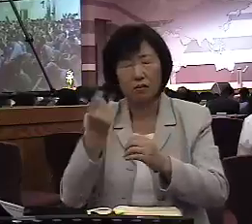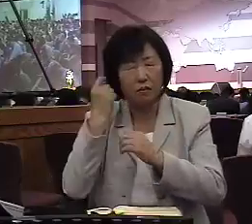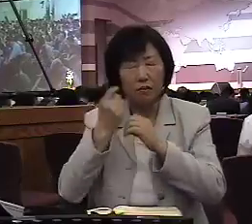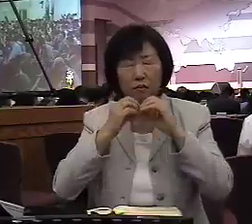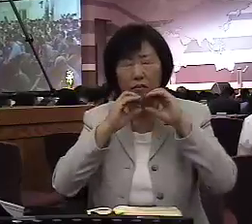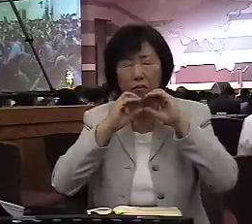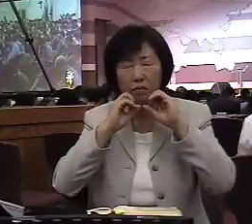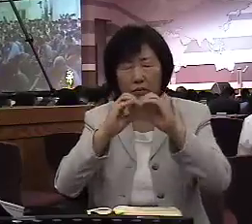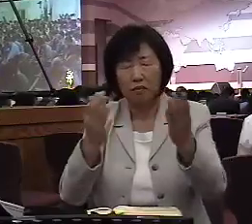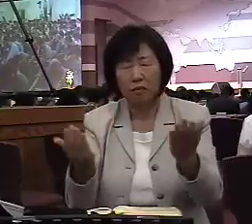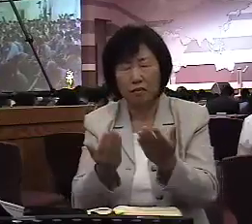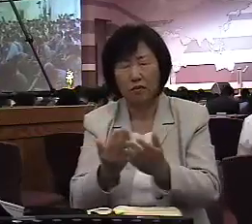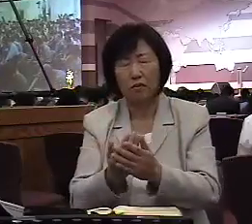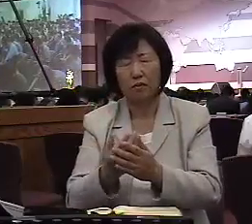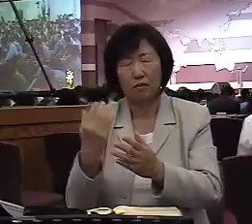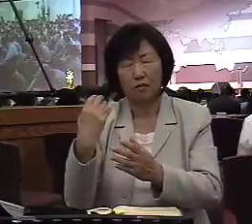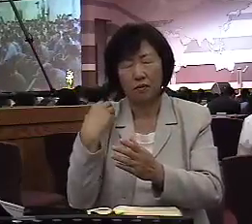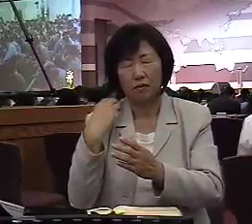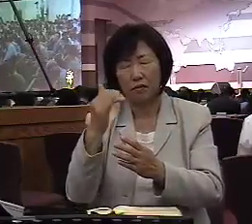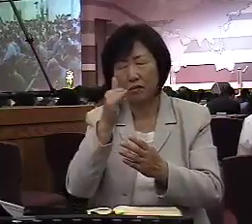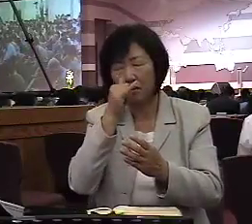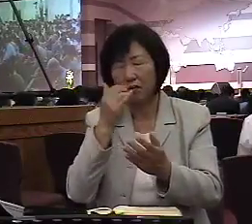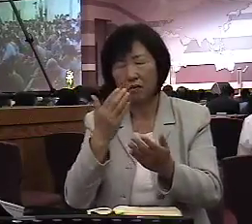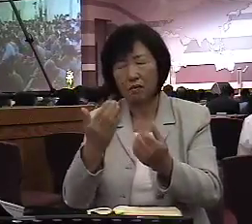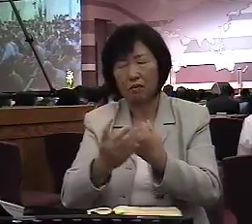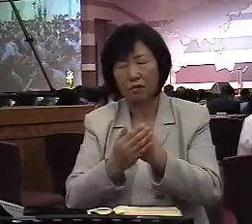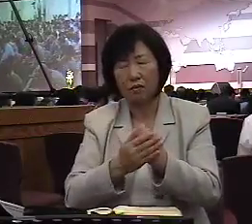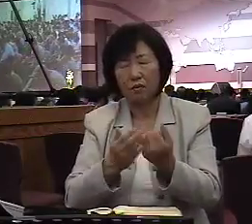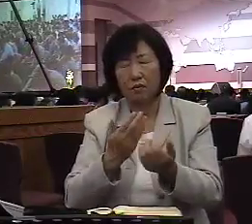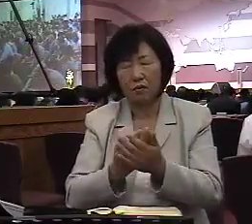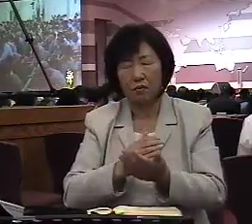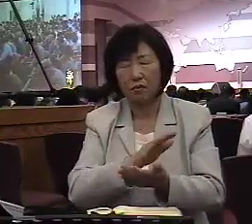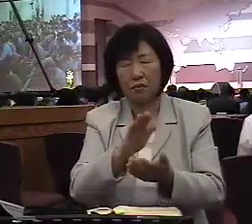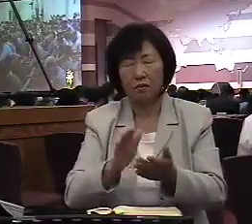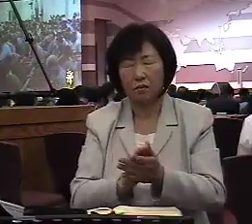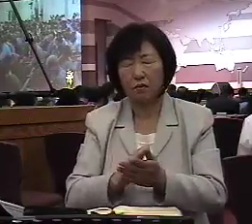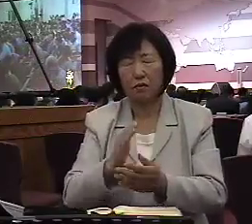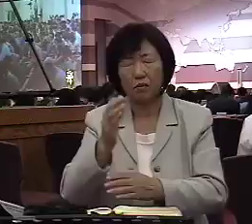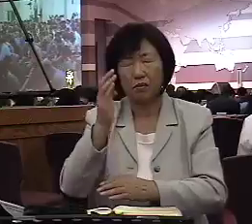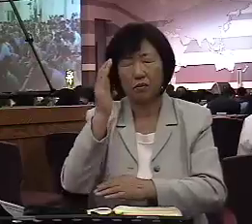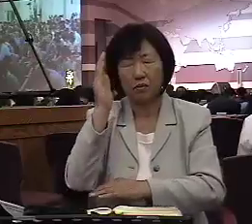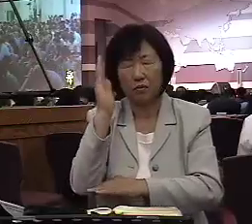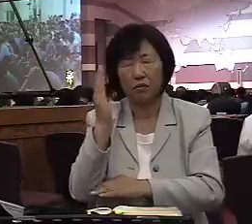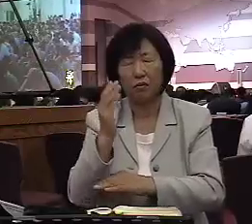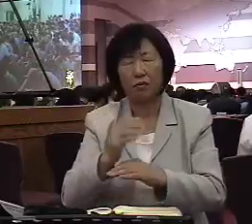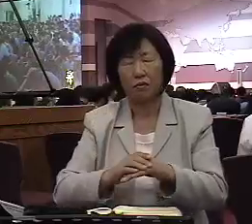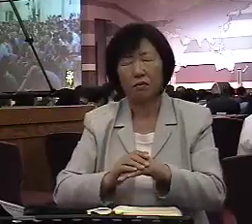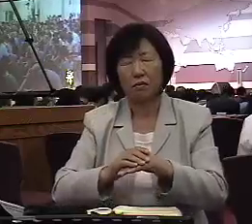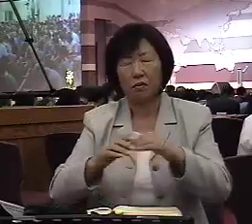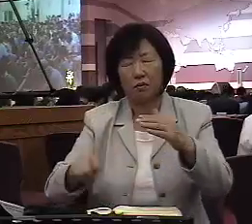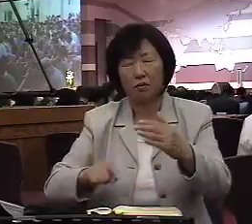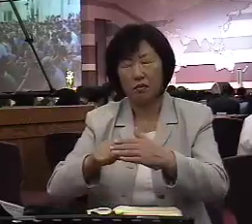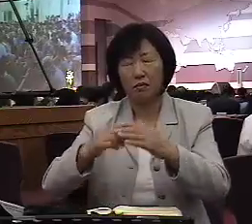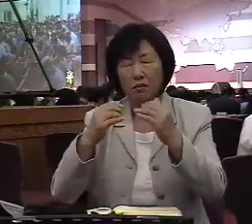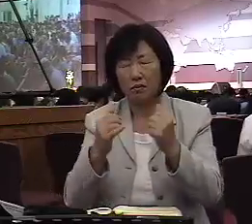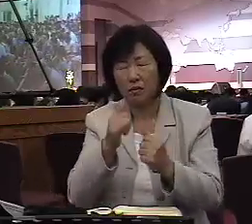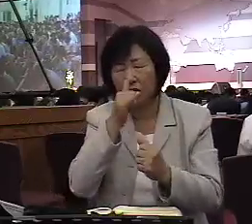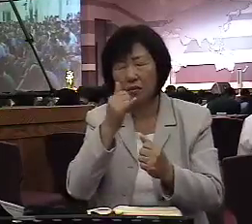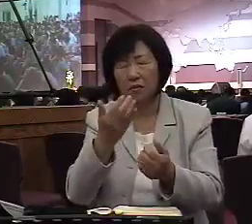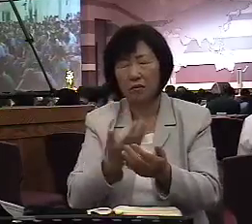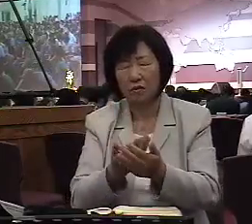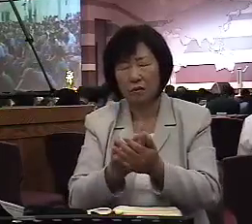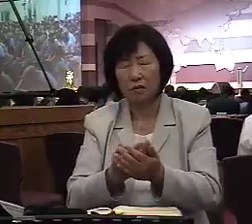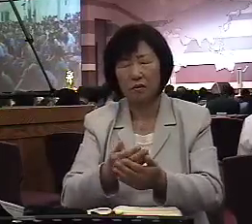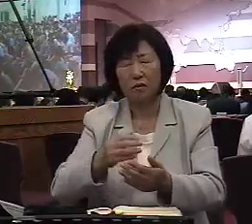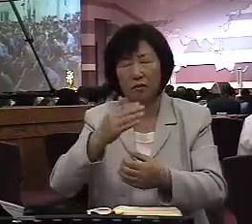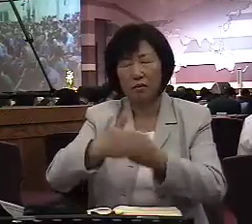아버지, 그 아버지 그의 말씀을, 주님의 말씀을 우리 순종하기를 원합니다. 우리 삶 가운데 먼저 순종하기를 원합니다.